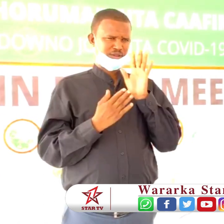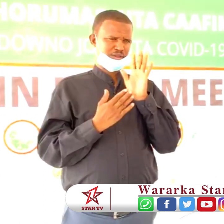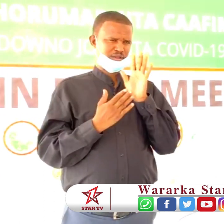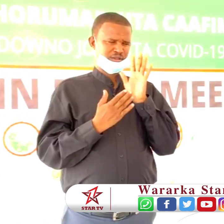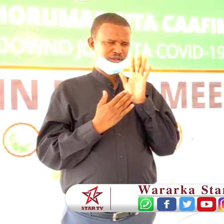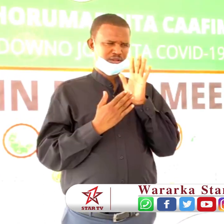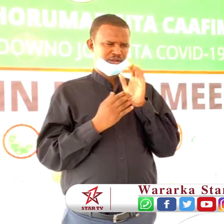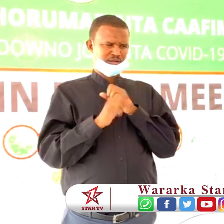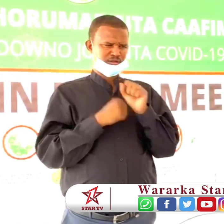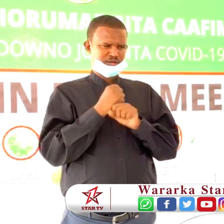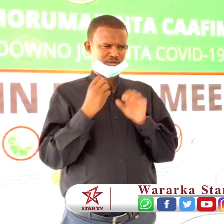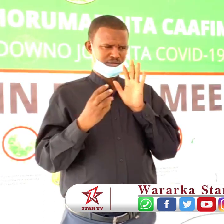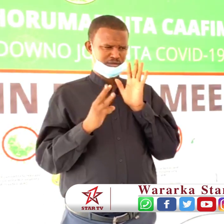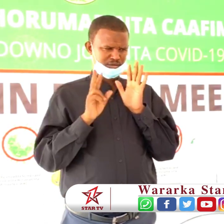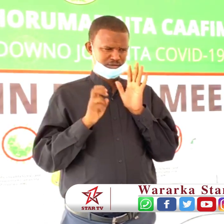20 ilaa 29 waa 1 qof,